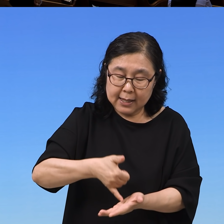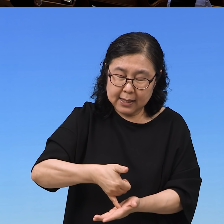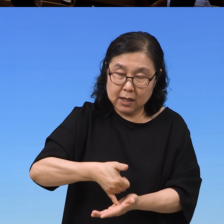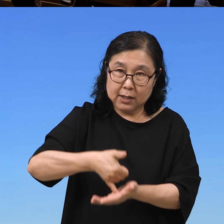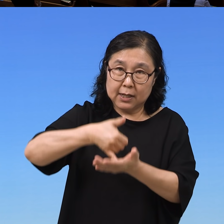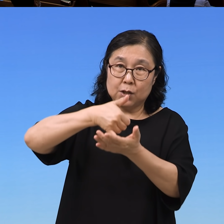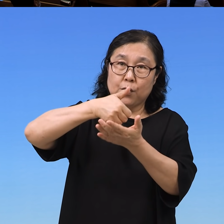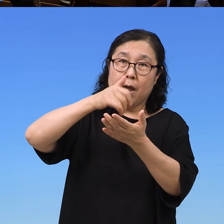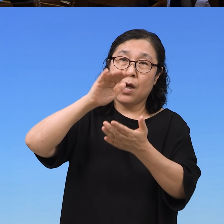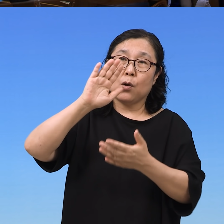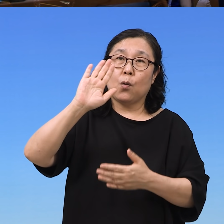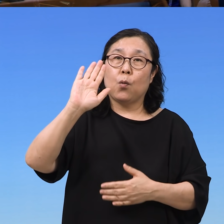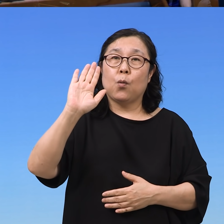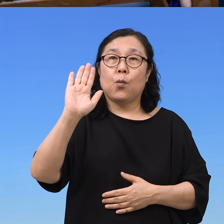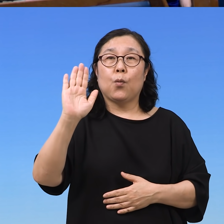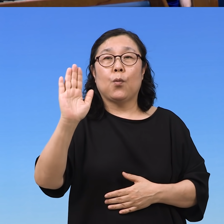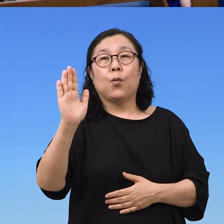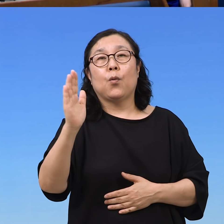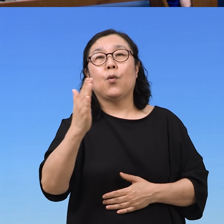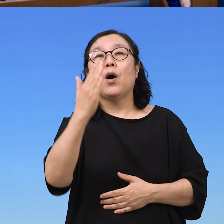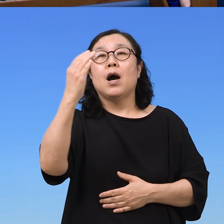나의 인격이 되고,